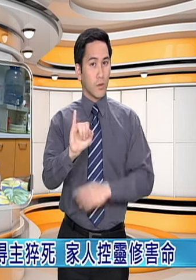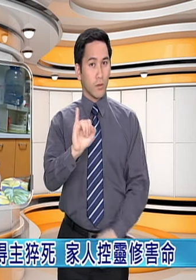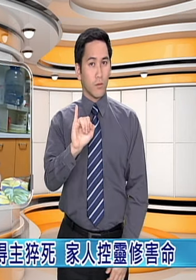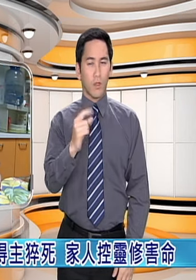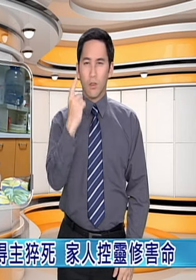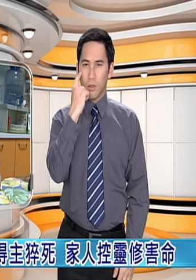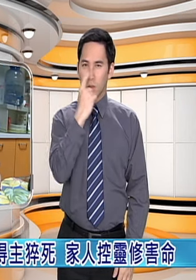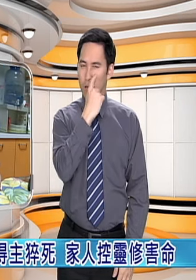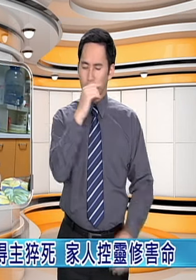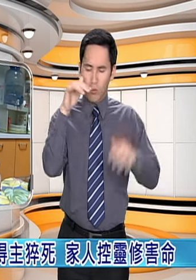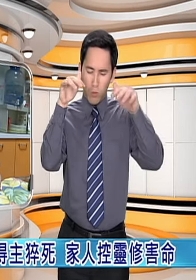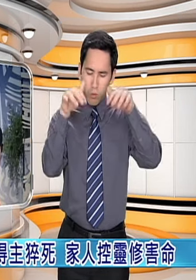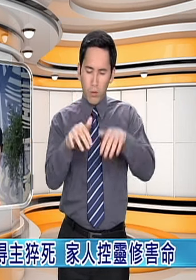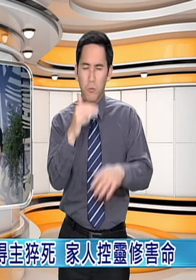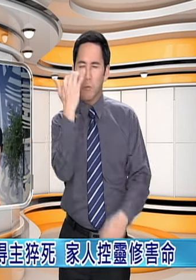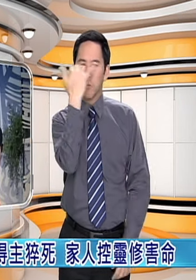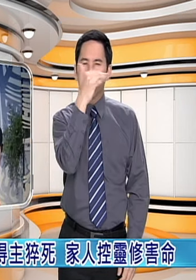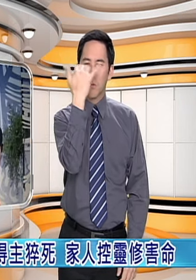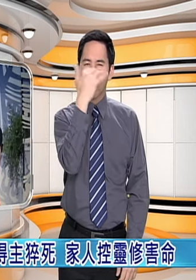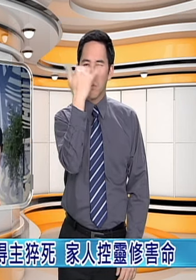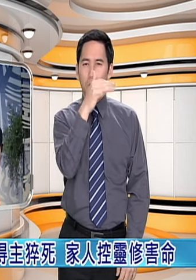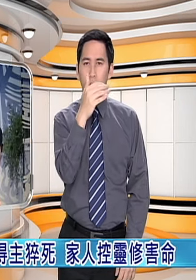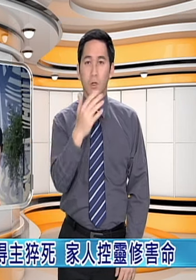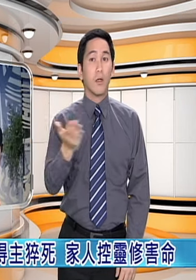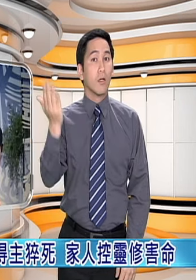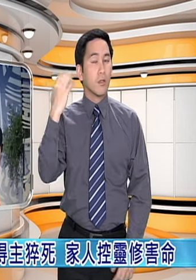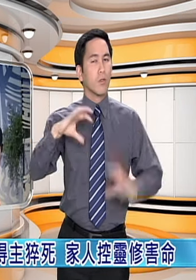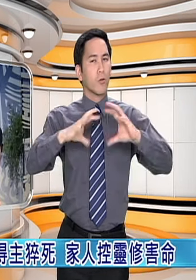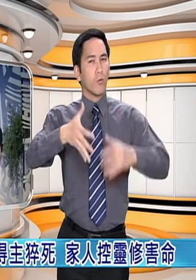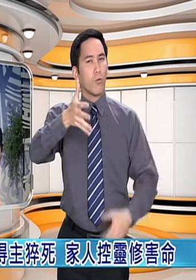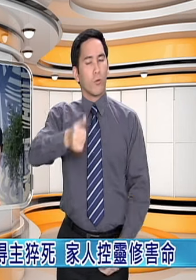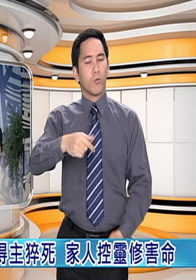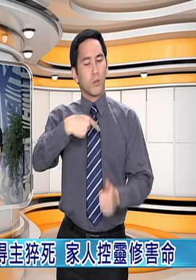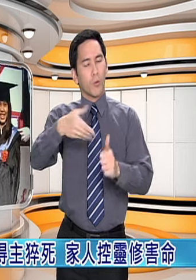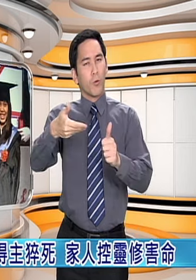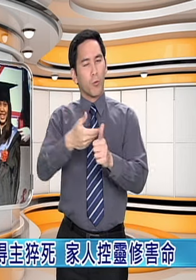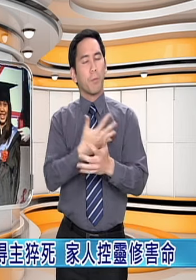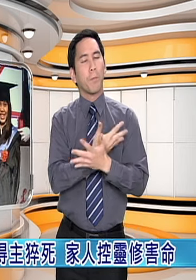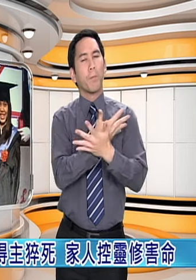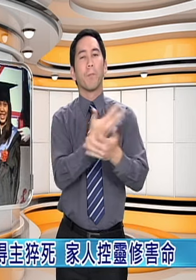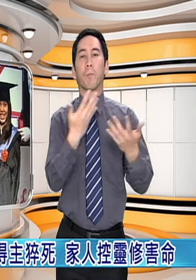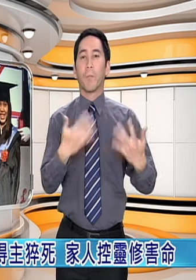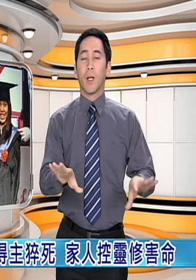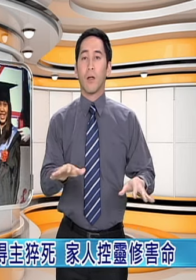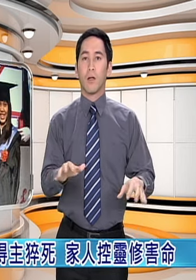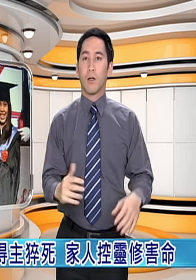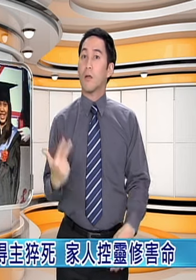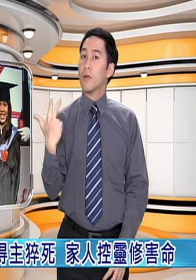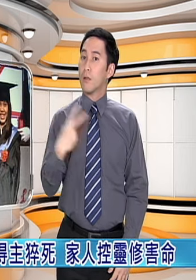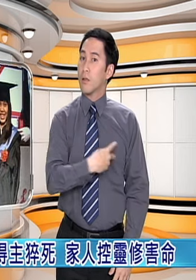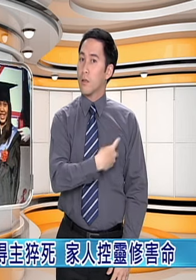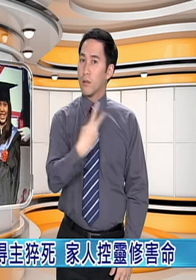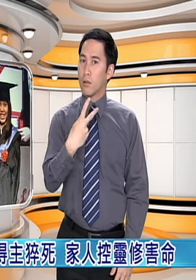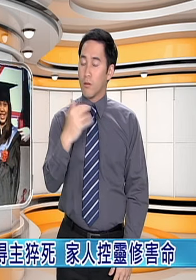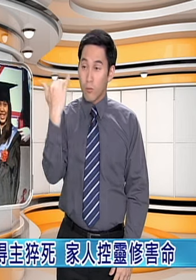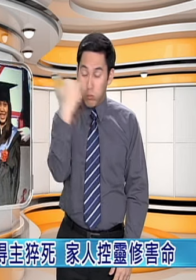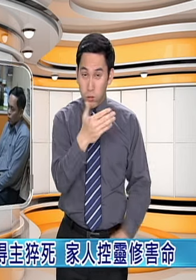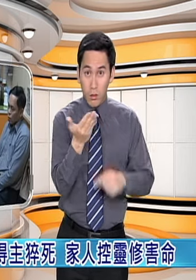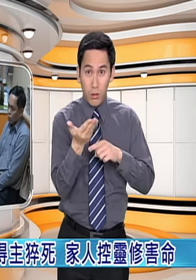有视力障碍，曾经获得总统教育奖的神明斗士庄敬杰，他在上个礼拜